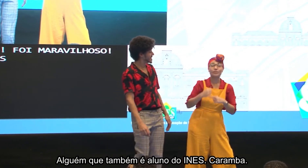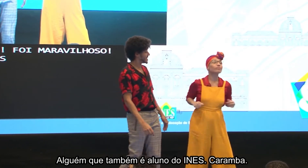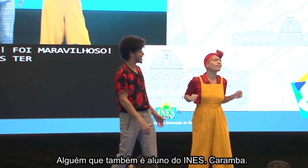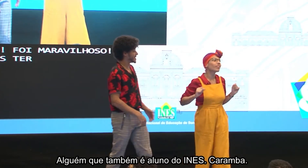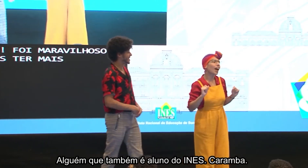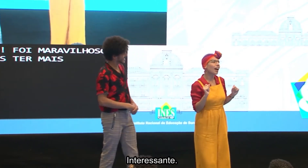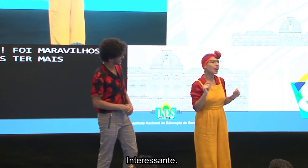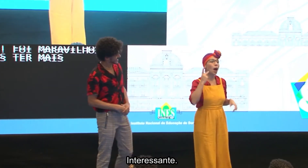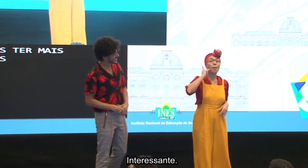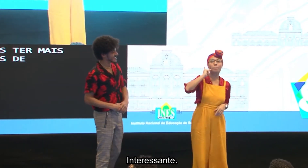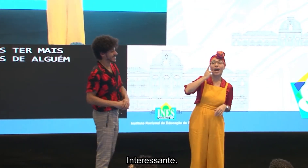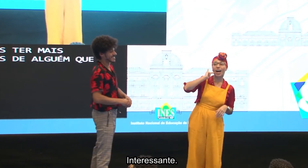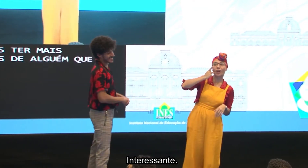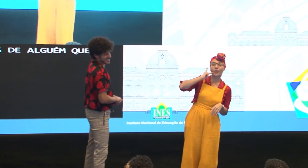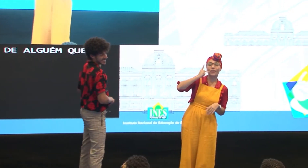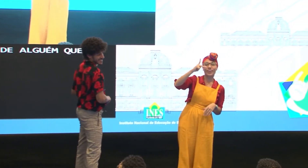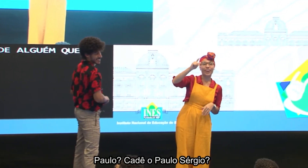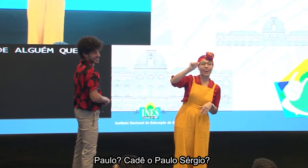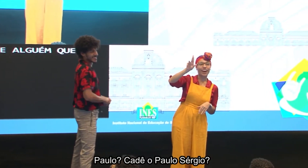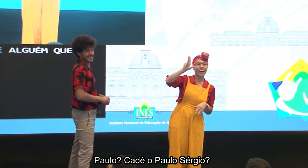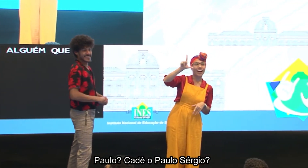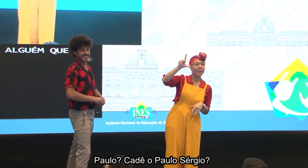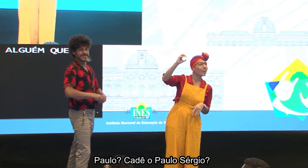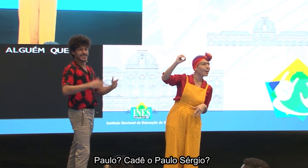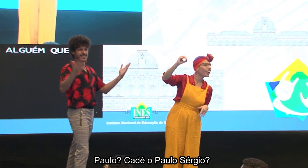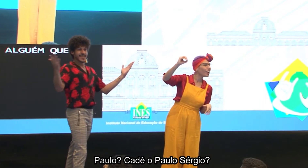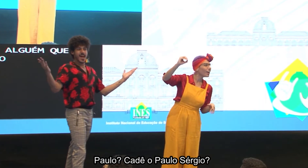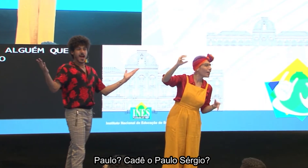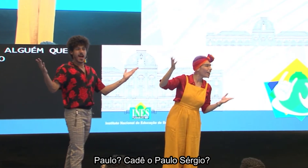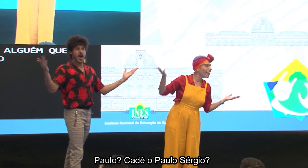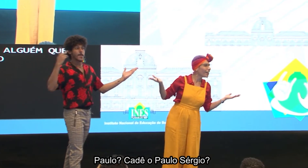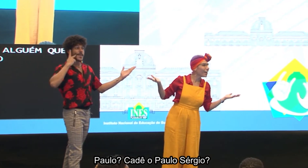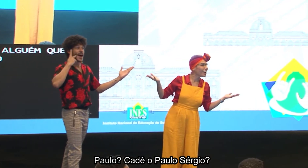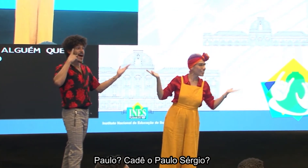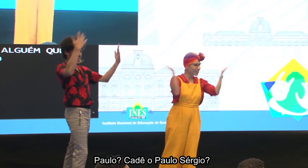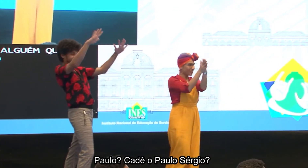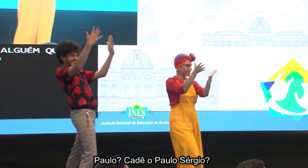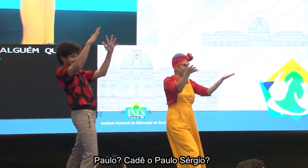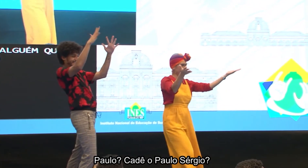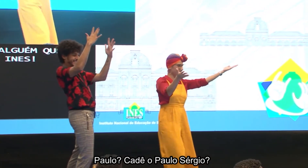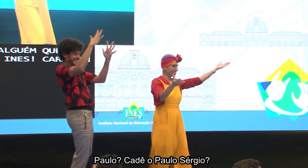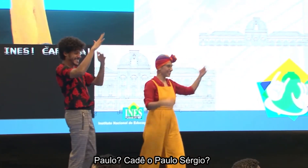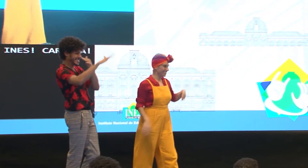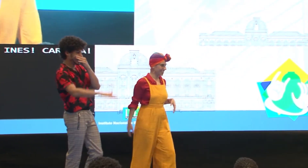caramba! Só, que interessante. Paulo? Cadê o Paulo Sérgio?